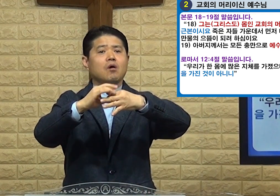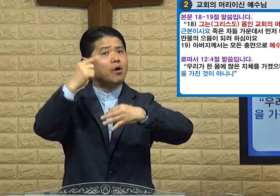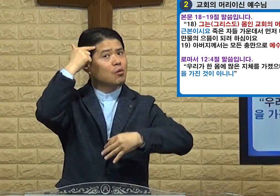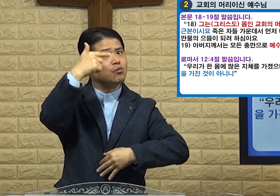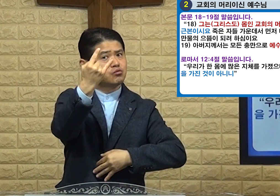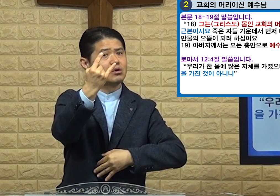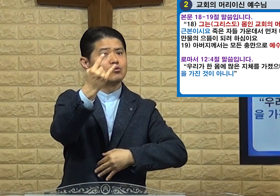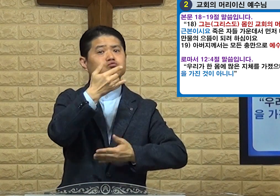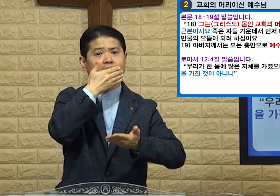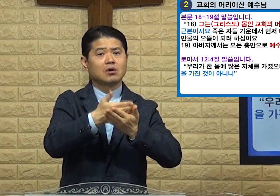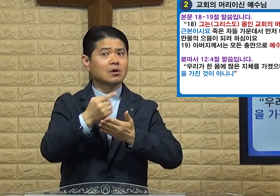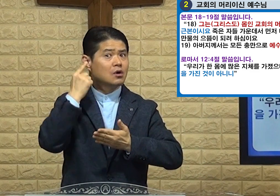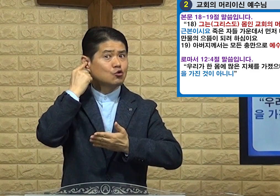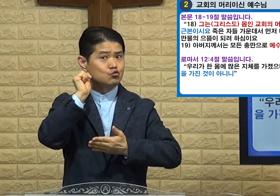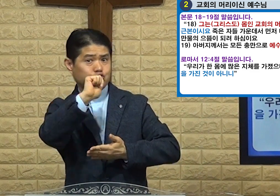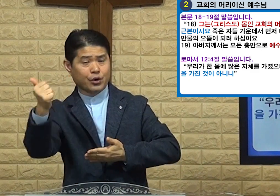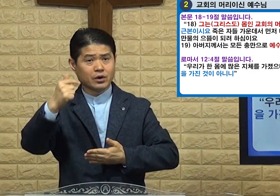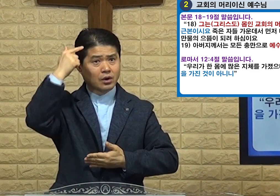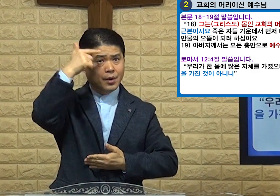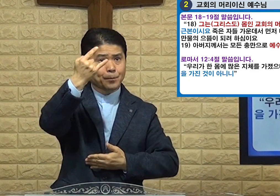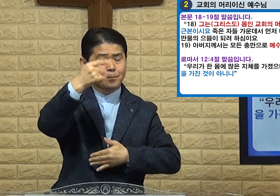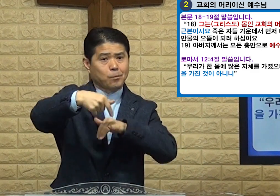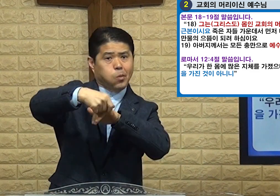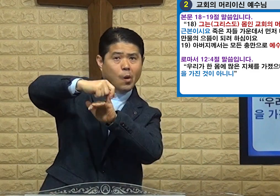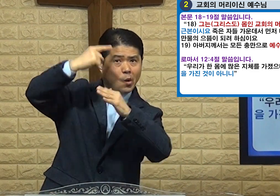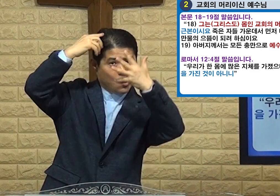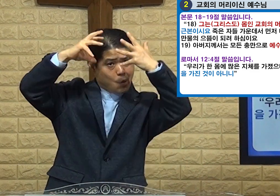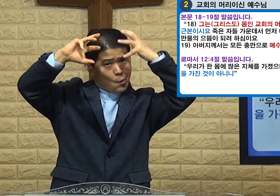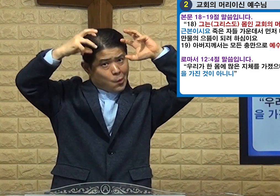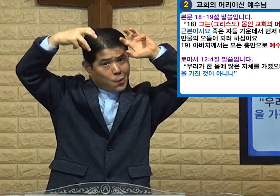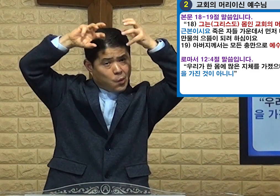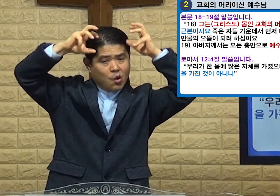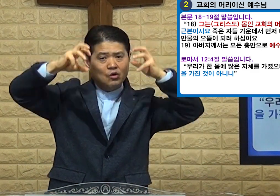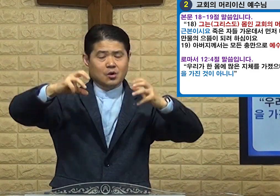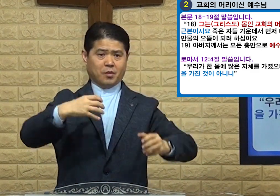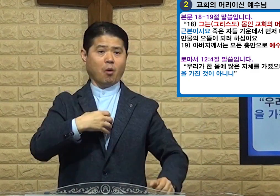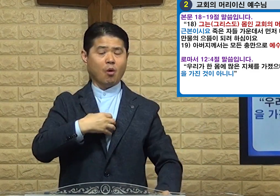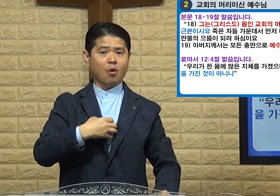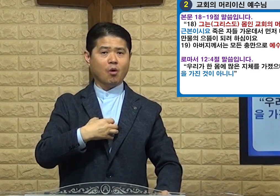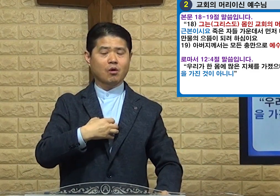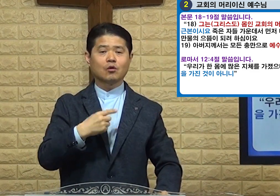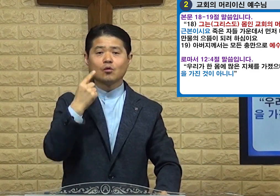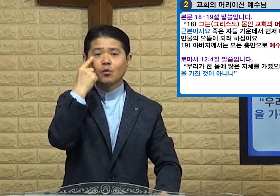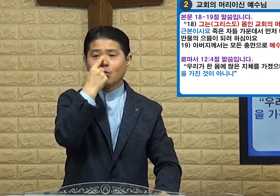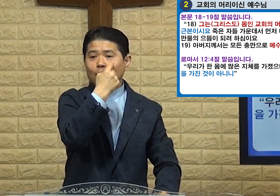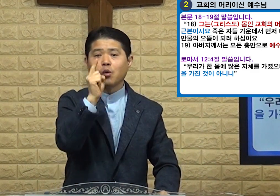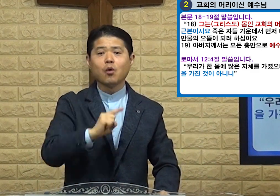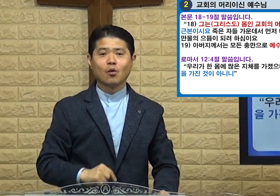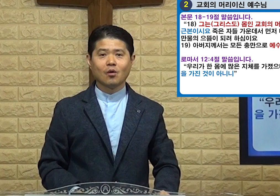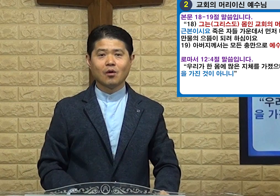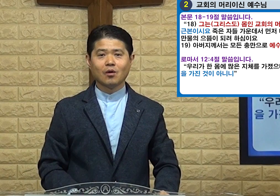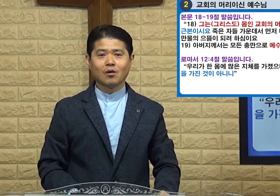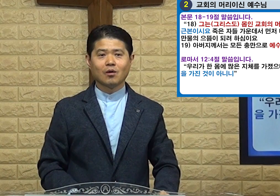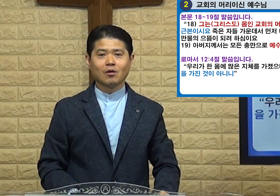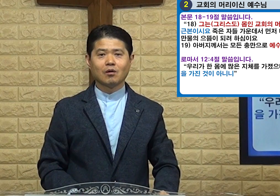소통하기 위해서 이 뇌와 연결되어 있습니다. 이 귀가 정말 죽으면 우리 뇌가 더욱더 안 좋아질 수 있습니다.